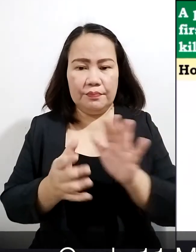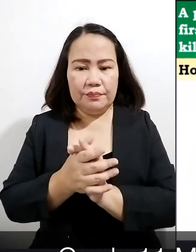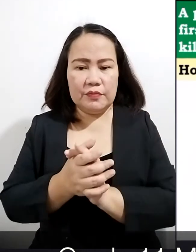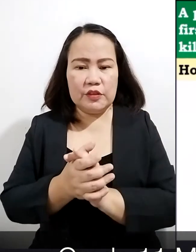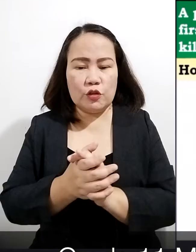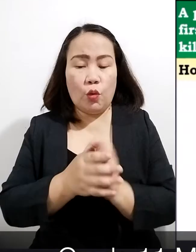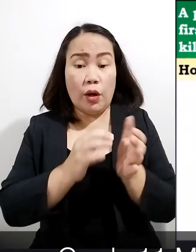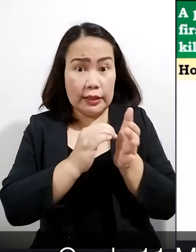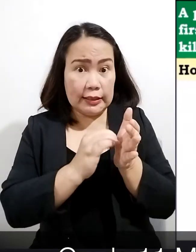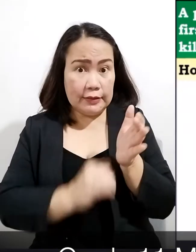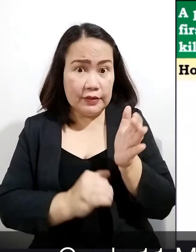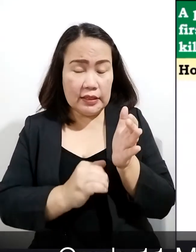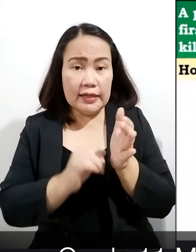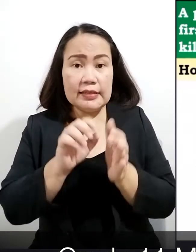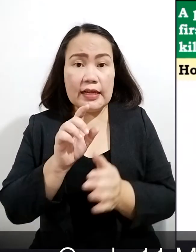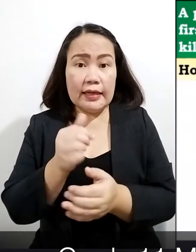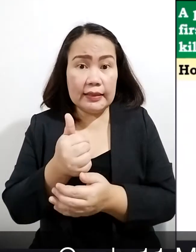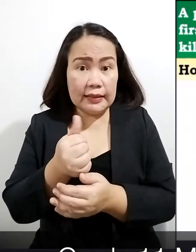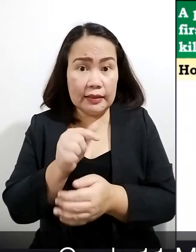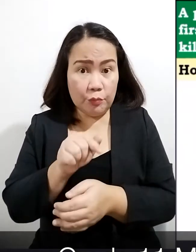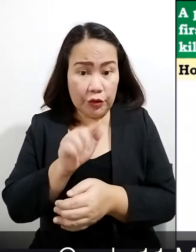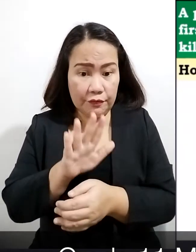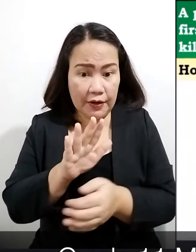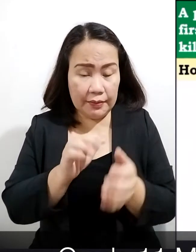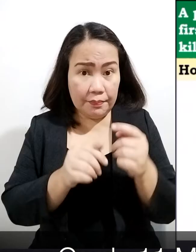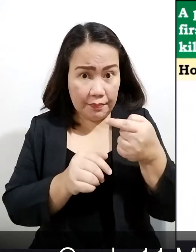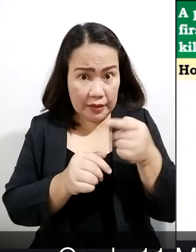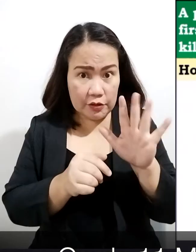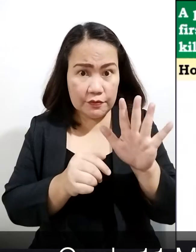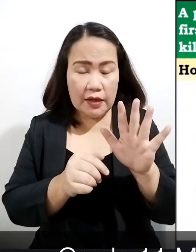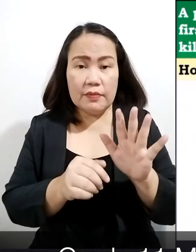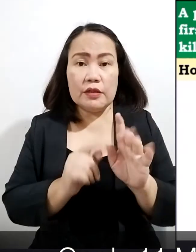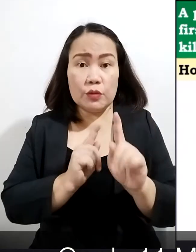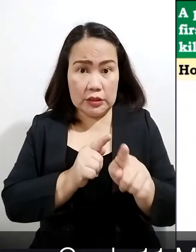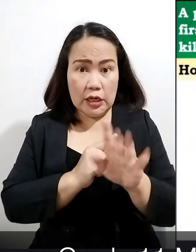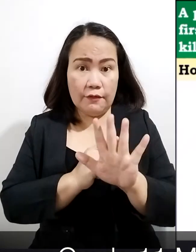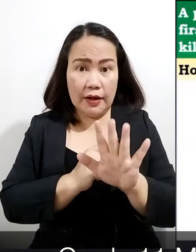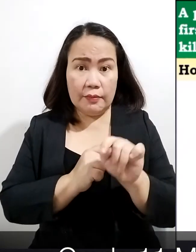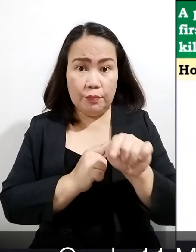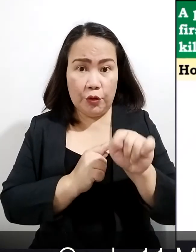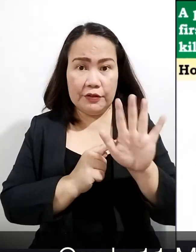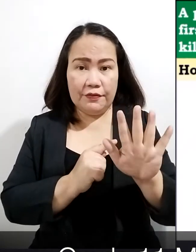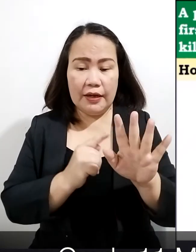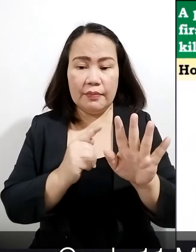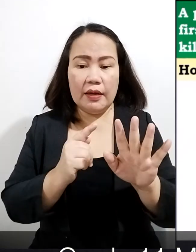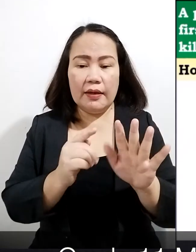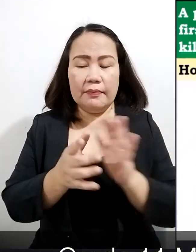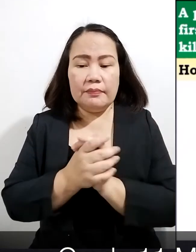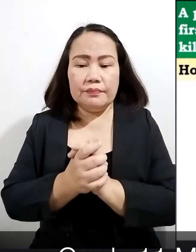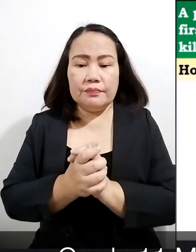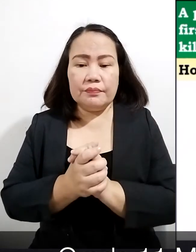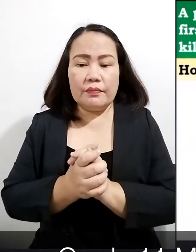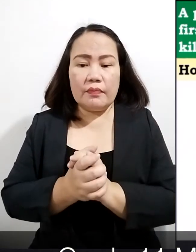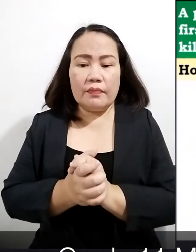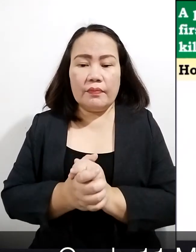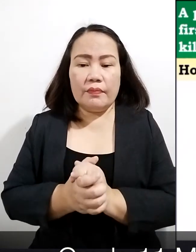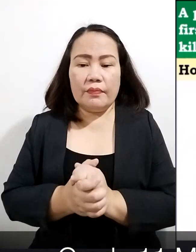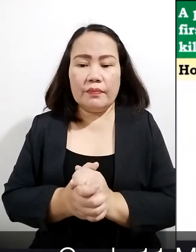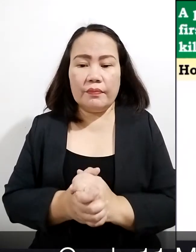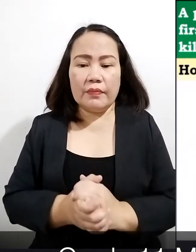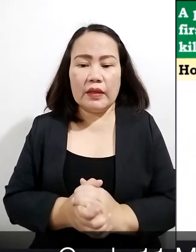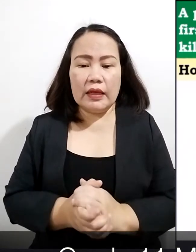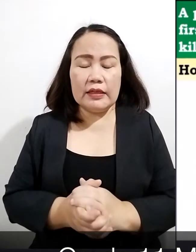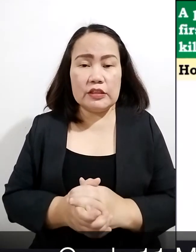Ayan. So kuhanin natin yung difference ng 10.5 at ng 5. That is 5.5. Sa greatest